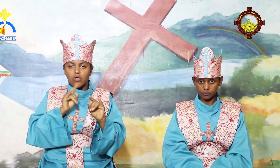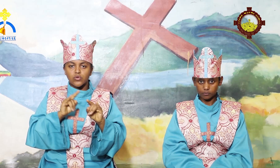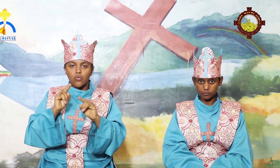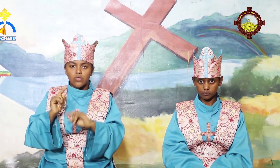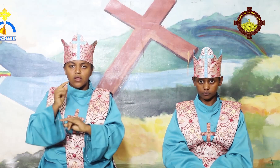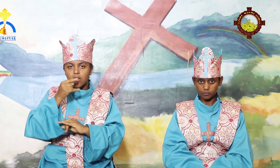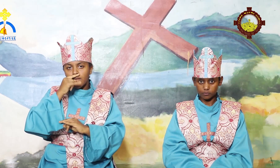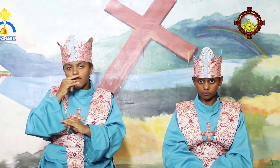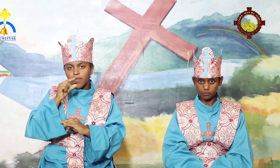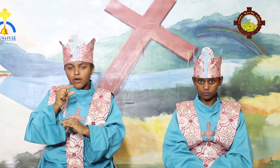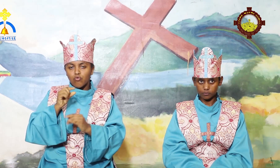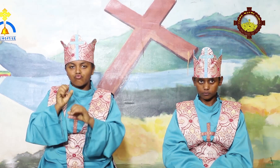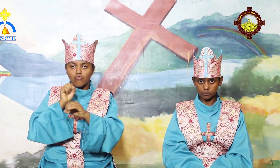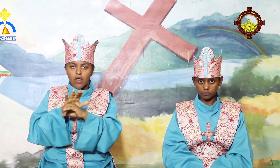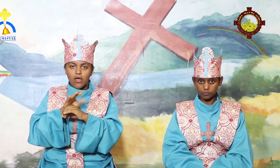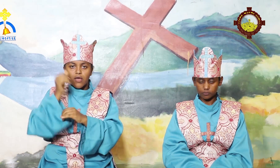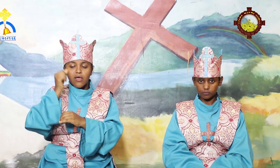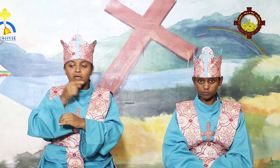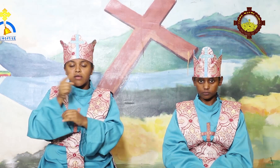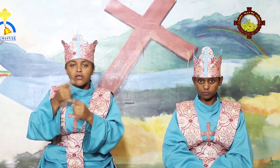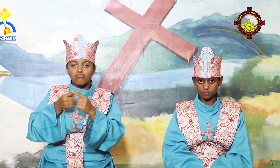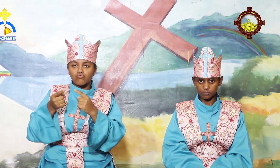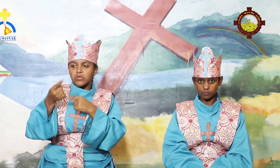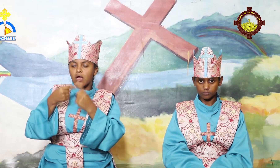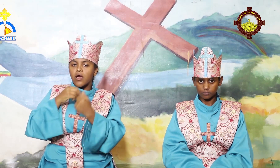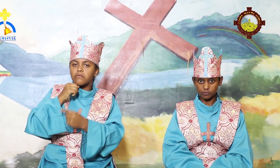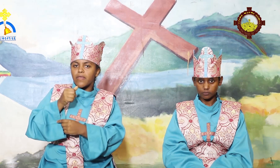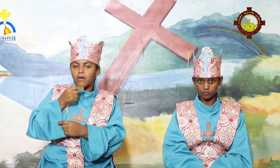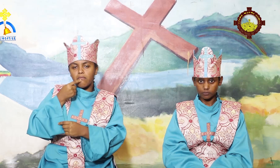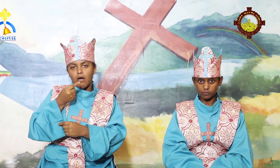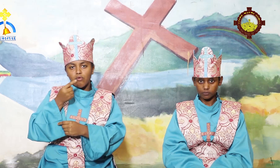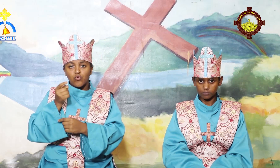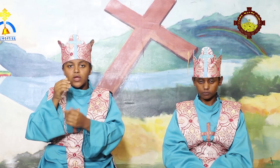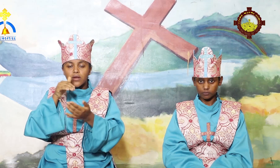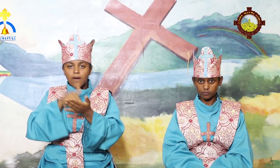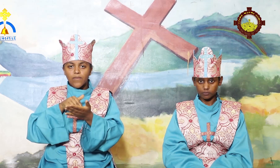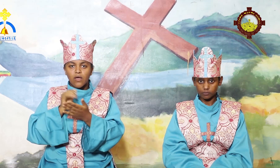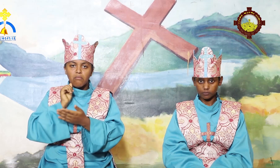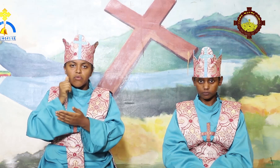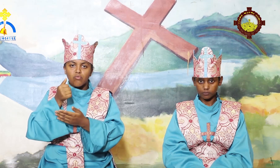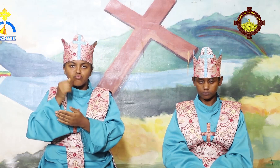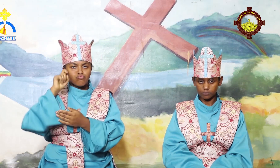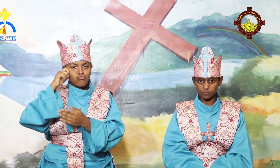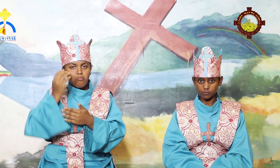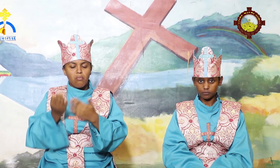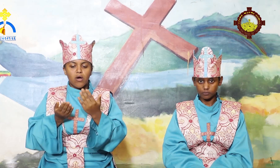ዘንድ ብላቴናዎቹን ላከ። እነርሱ ግን አንመጣም አሉ። ዳግመኛም ሌሎቹን ባሮቹን